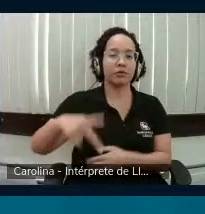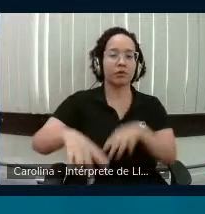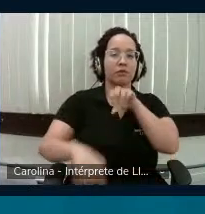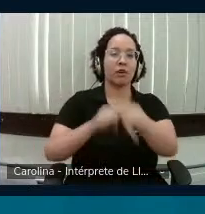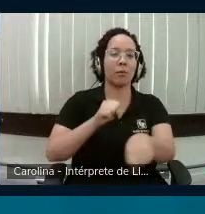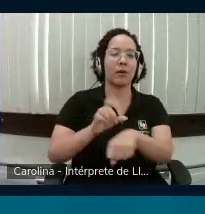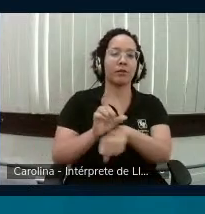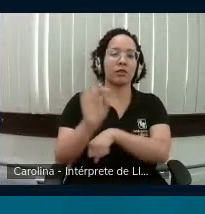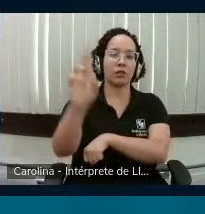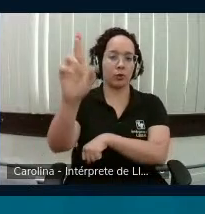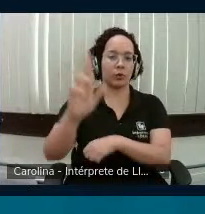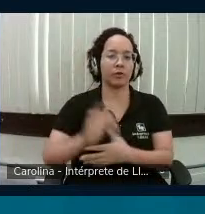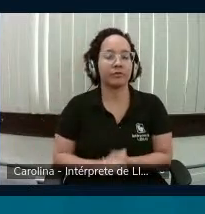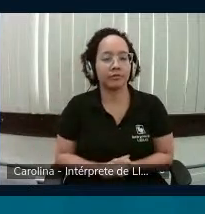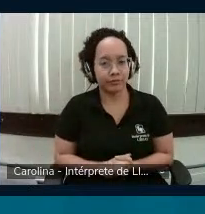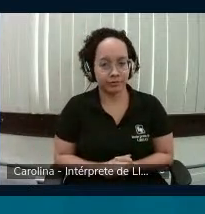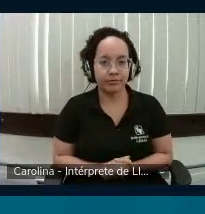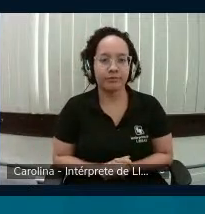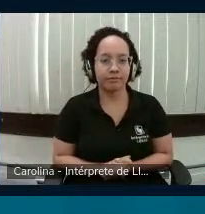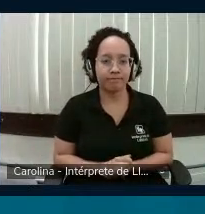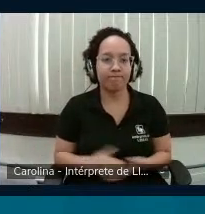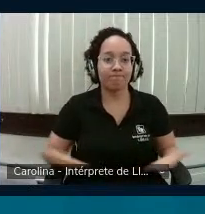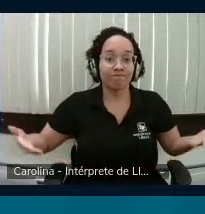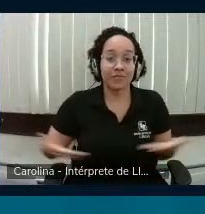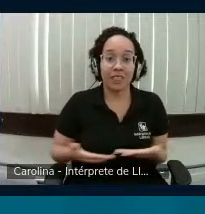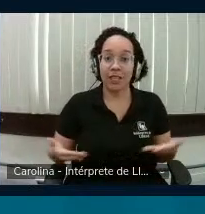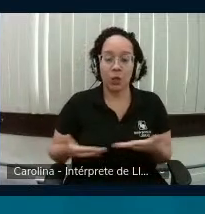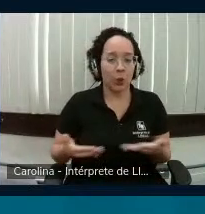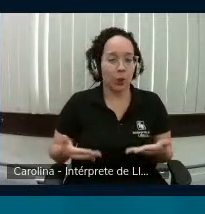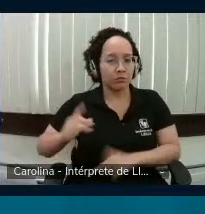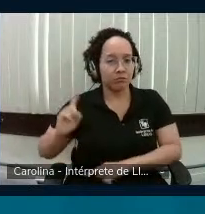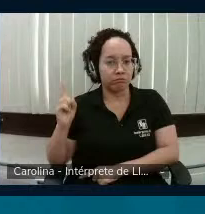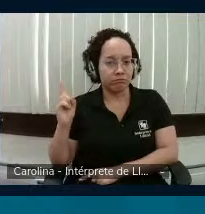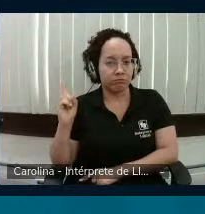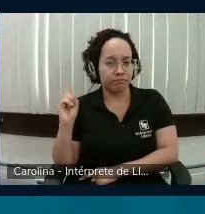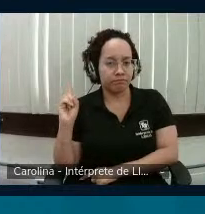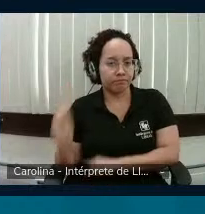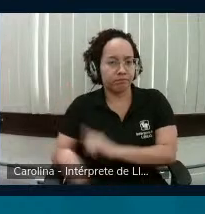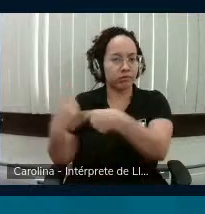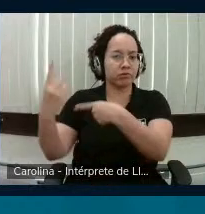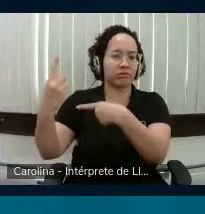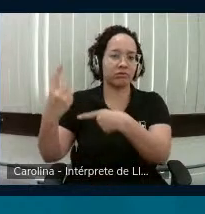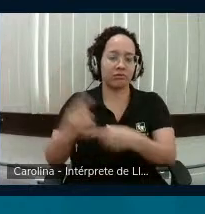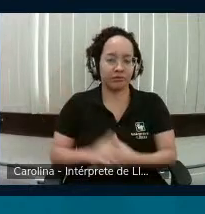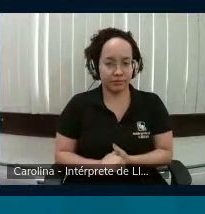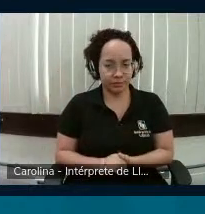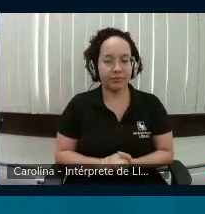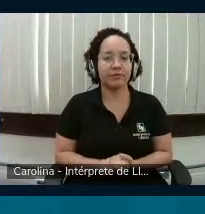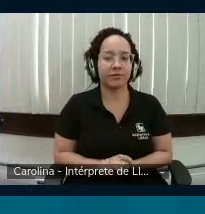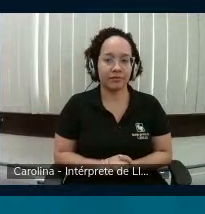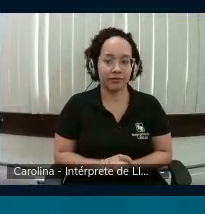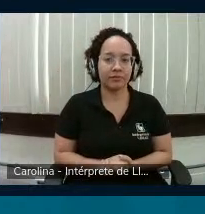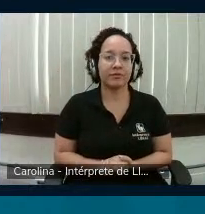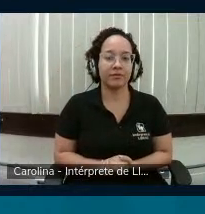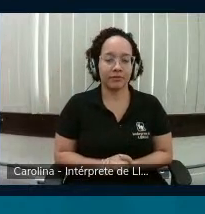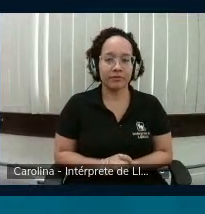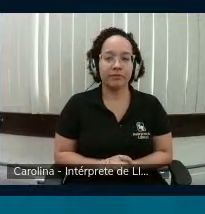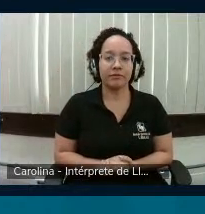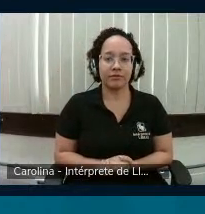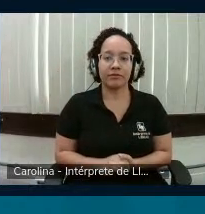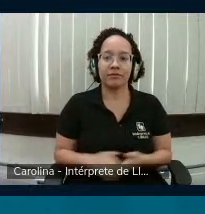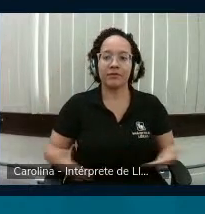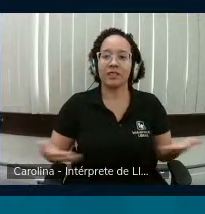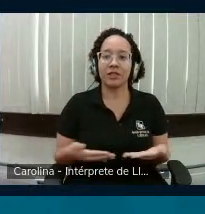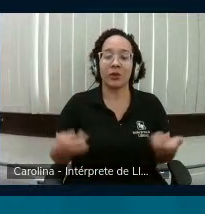né? É aí que nós vamos dar o salto, né? É nesse sentido. Mas a gente precisa, Poliana,